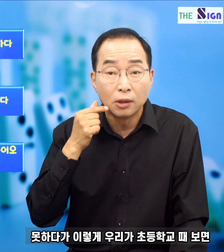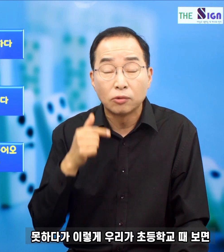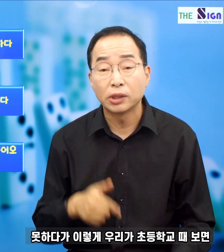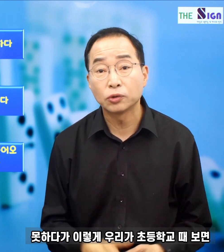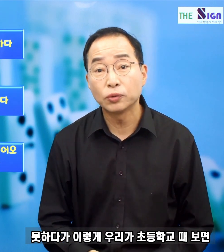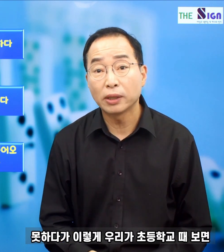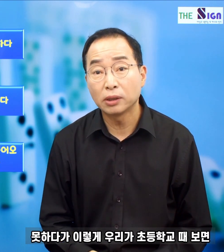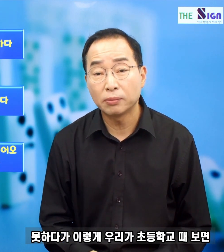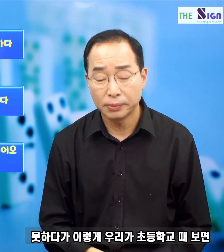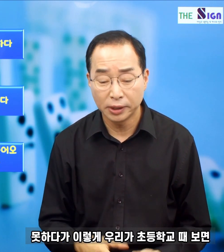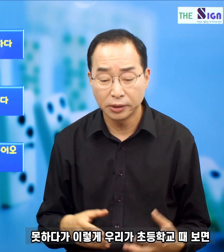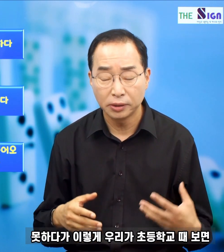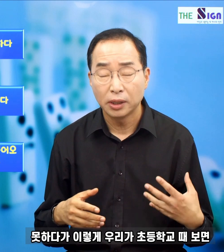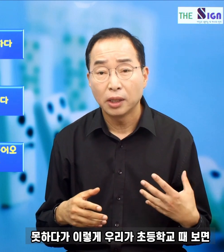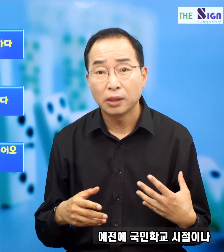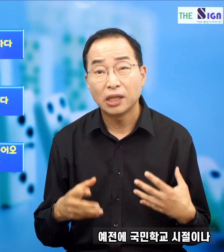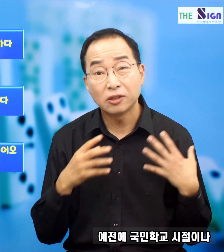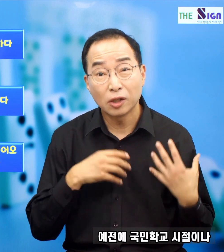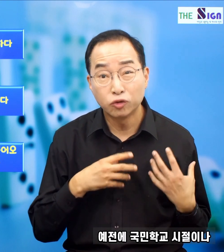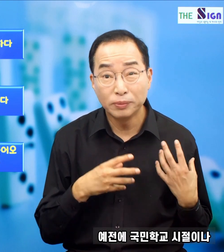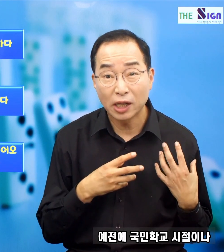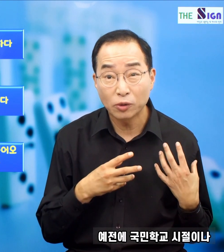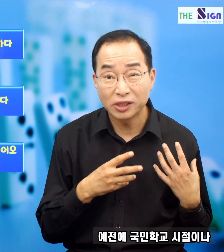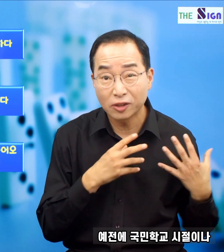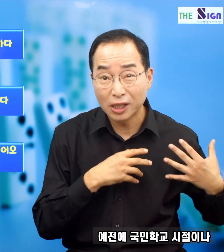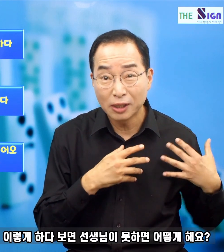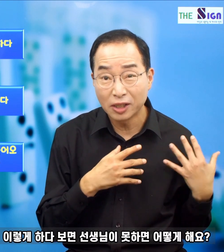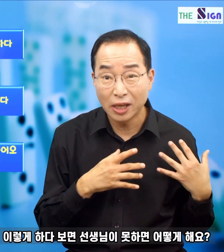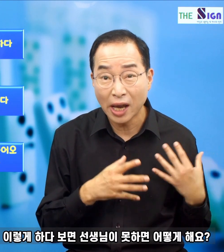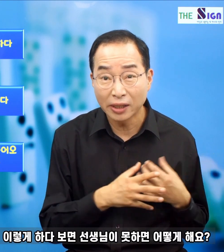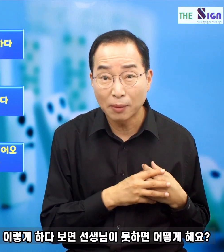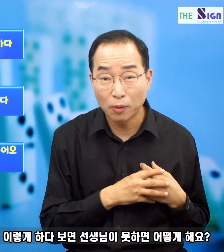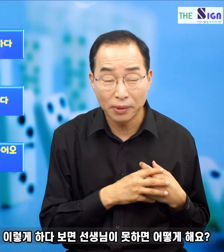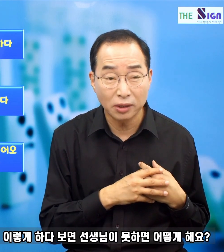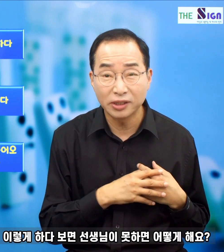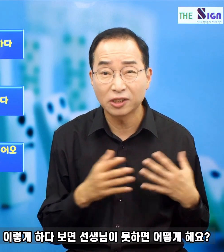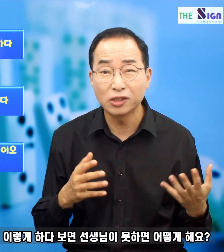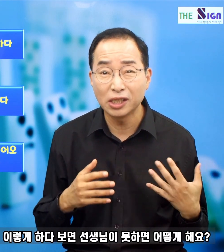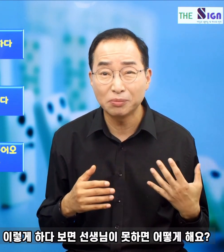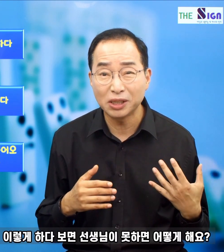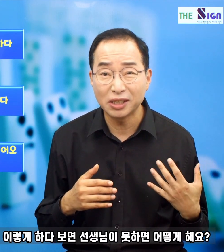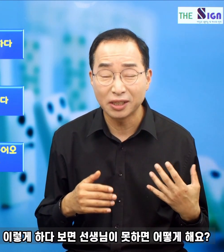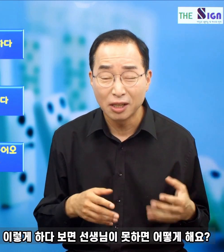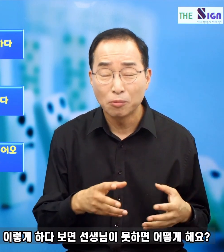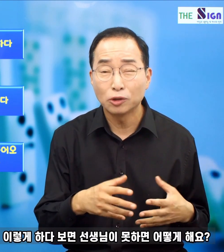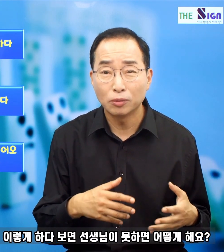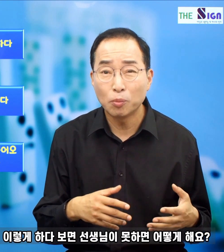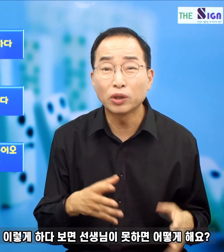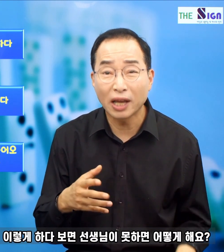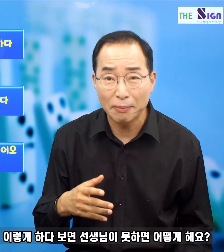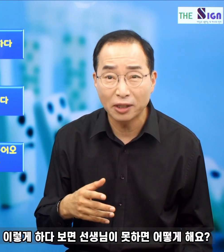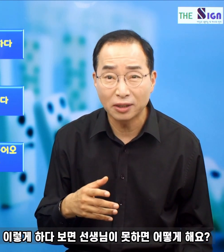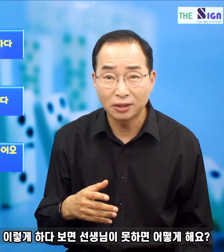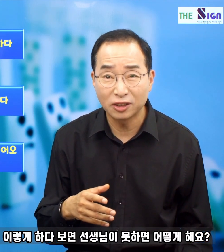우리가 초등학교 때 보면은 예전에 국민학교 시절이나 이렇게 하다 보면은 이제 선생님이 못하면은 어떻게